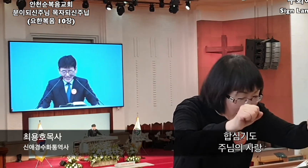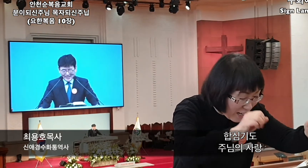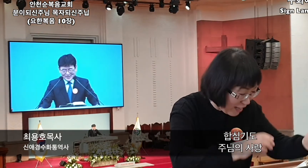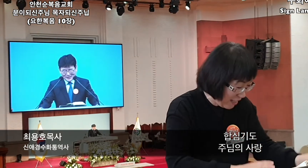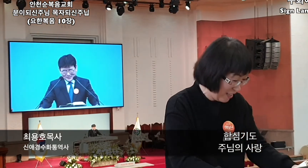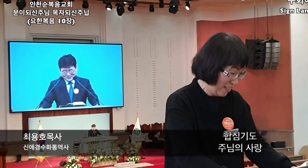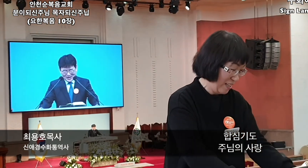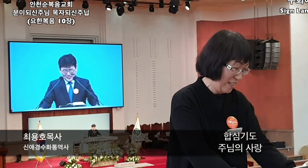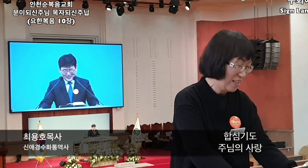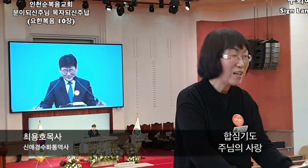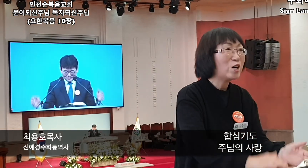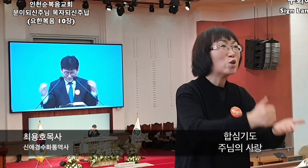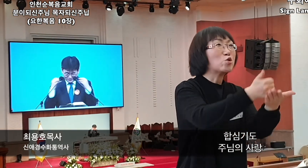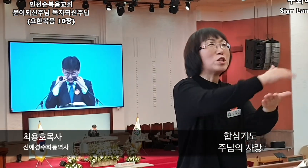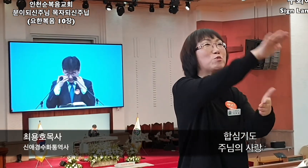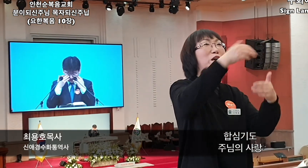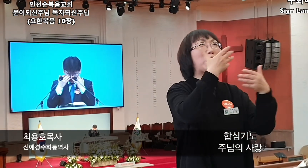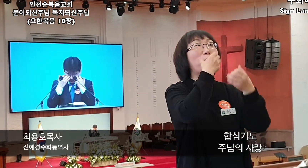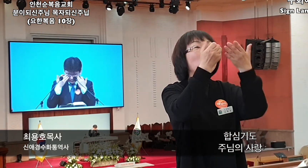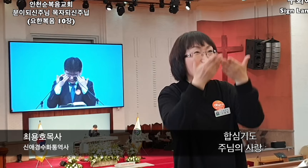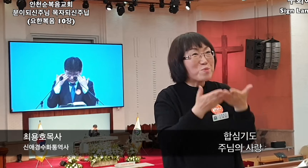하십니다.